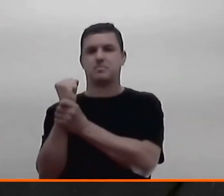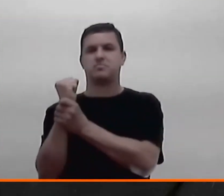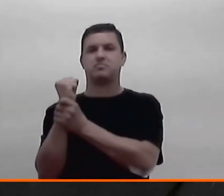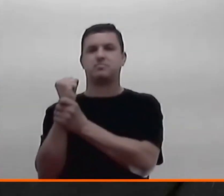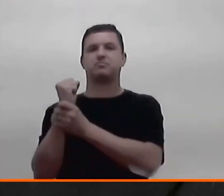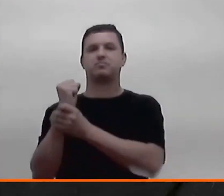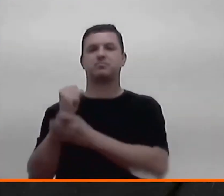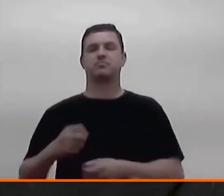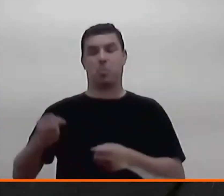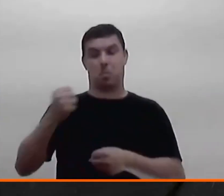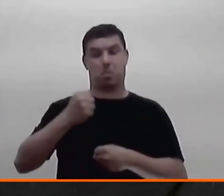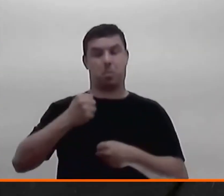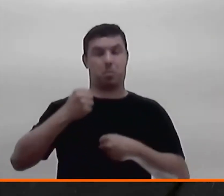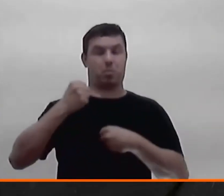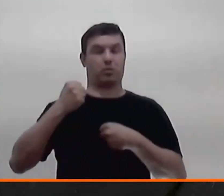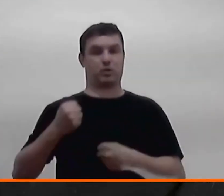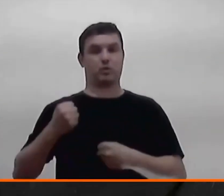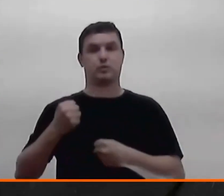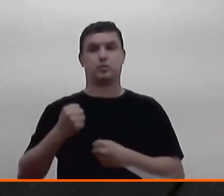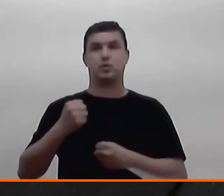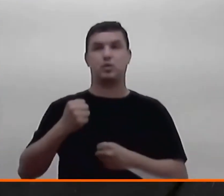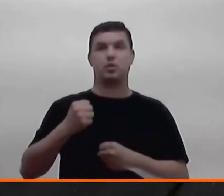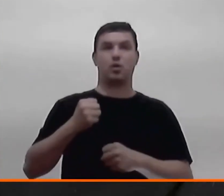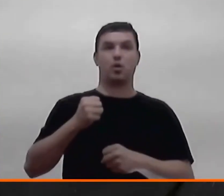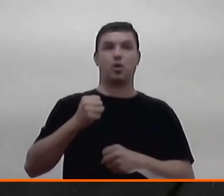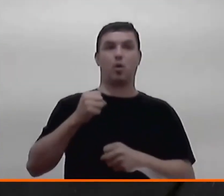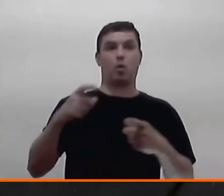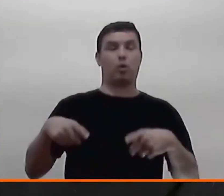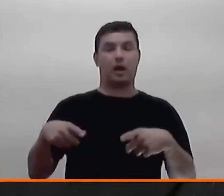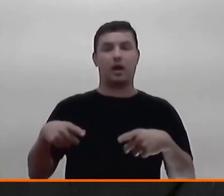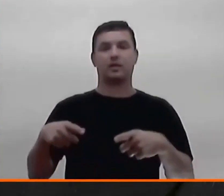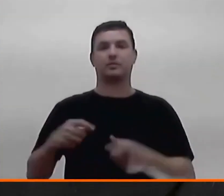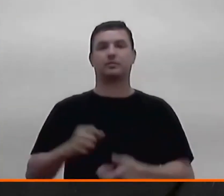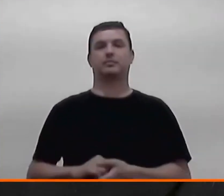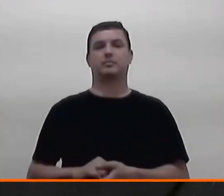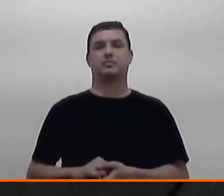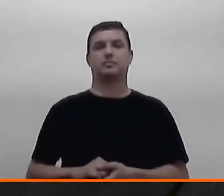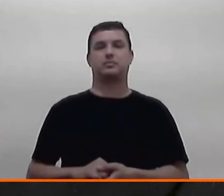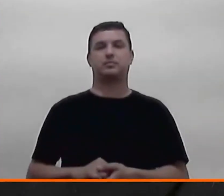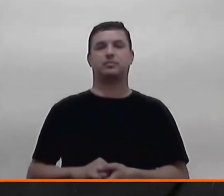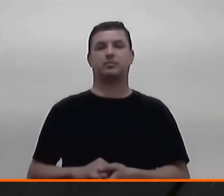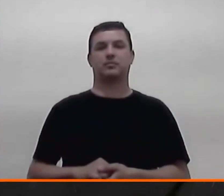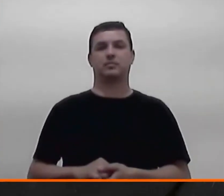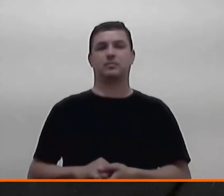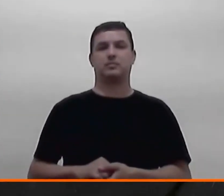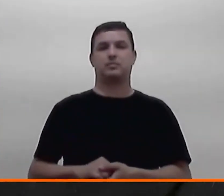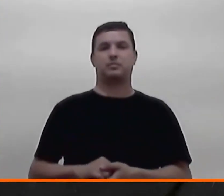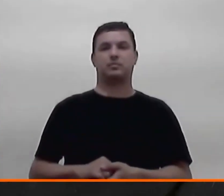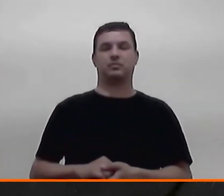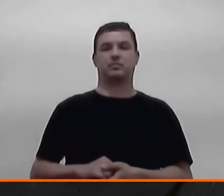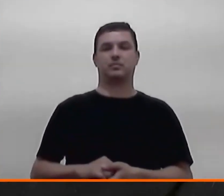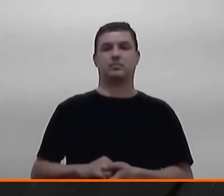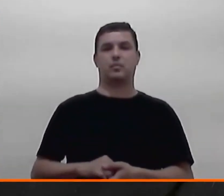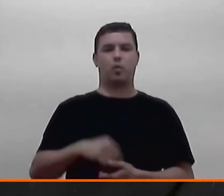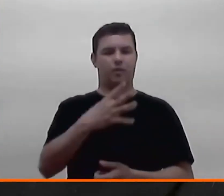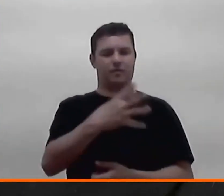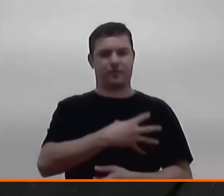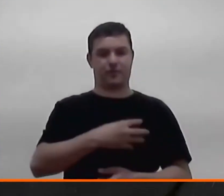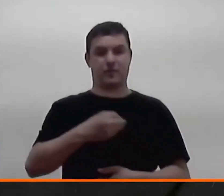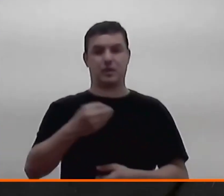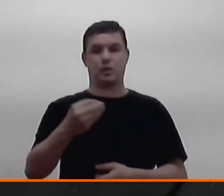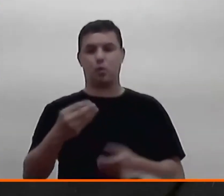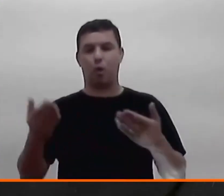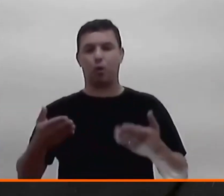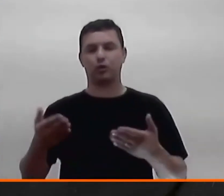Proclamarei o decreto do Senhor. Ele me disse: tu és o meu filho, e hoje te